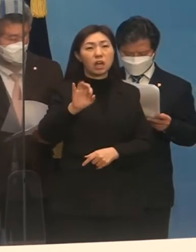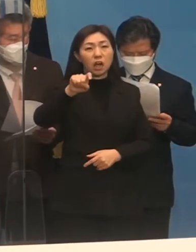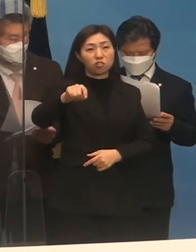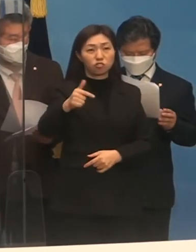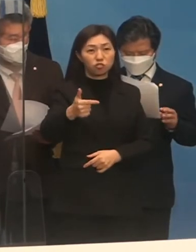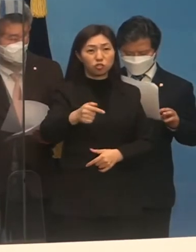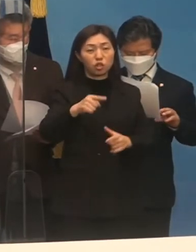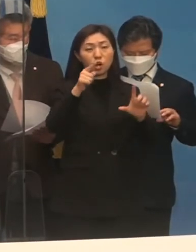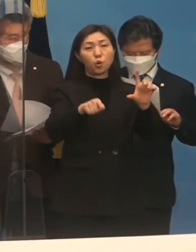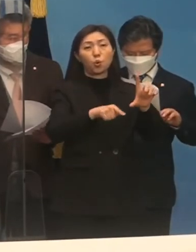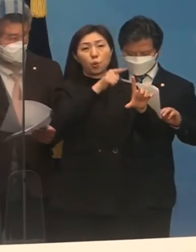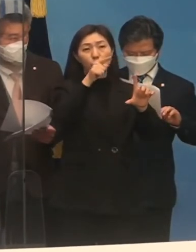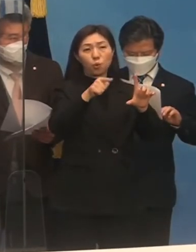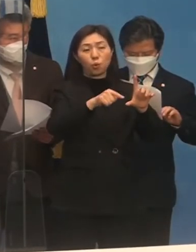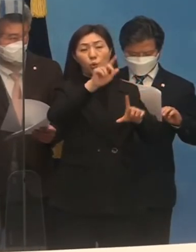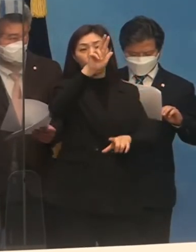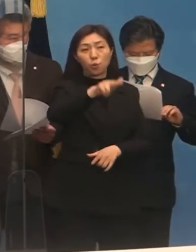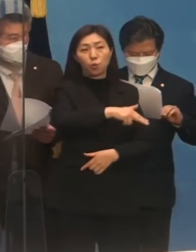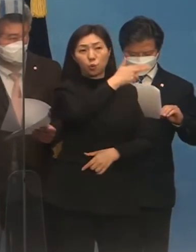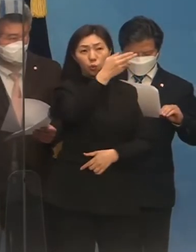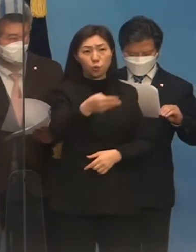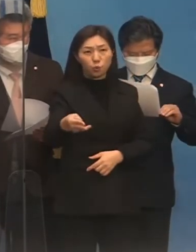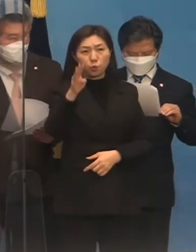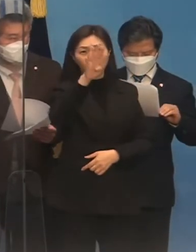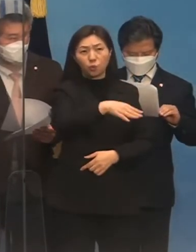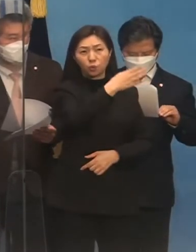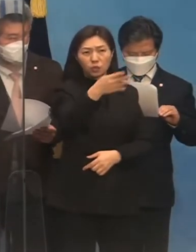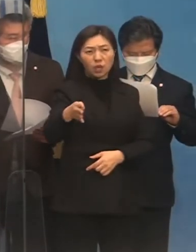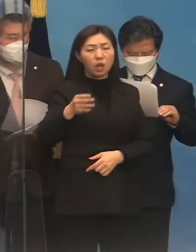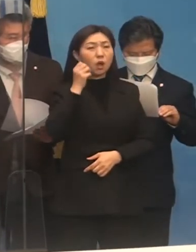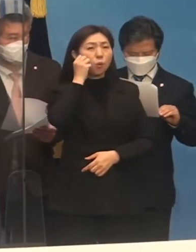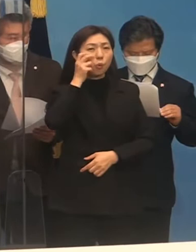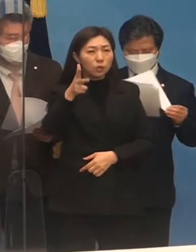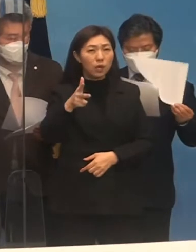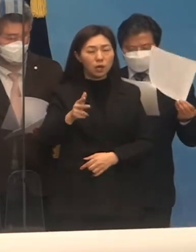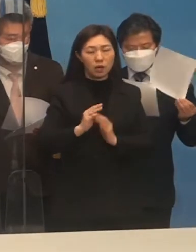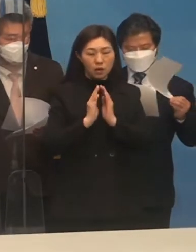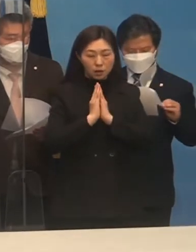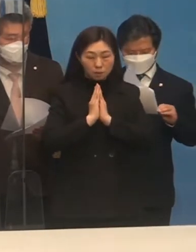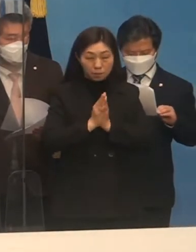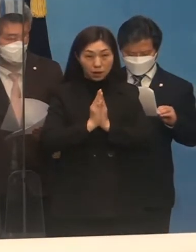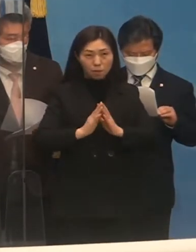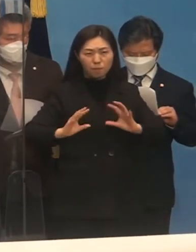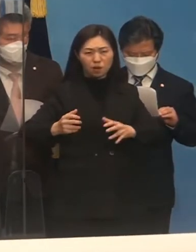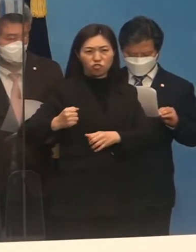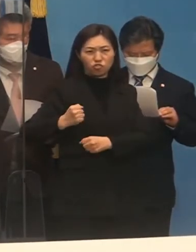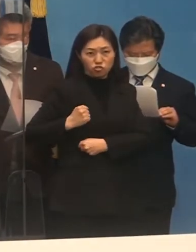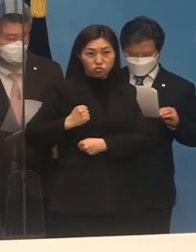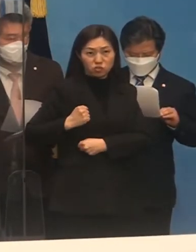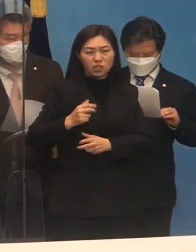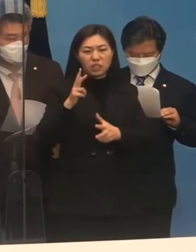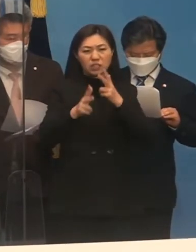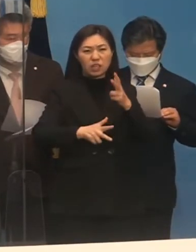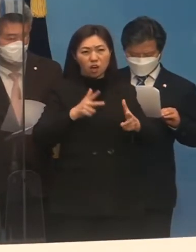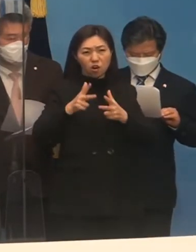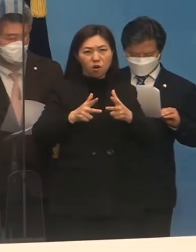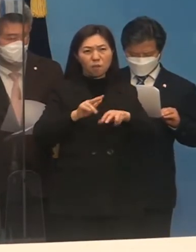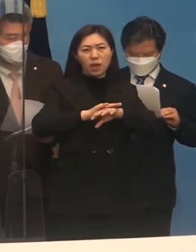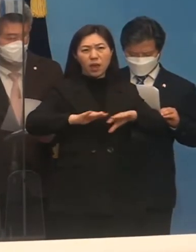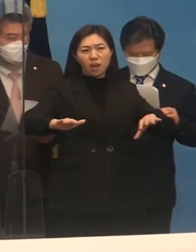미국과 유럽연합의 경제 제재를 받은 미얀마 경제 지주 회사와 사업 관계를 완전히 청산하지